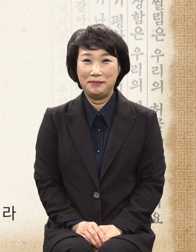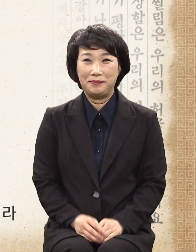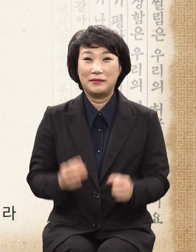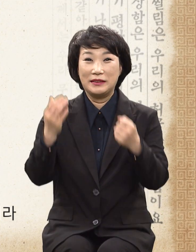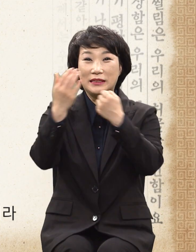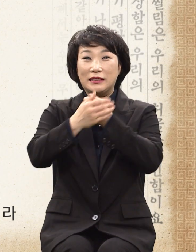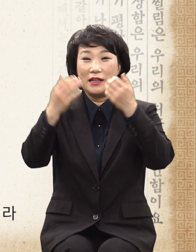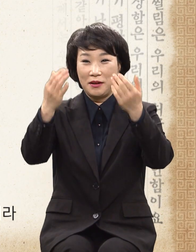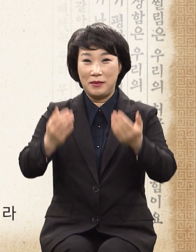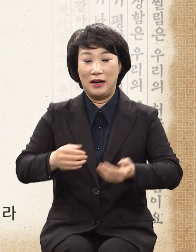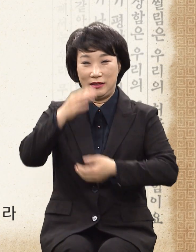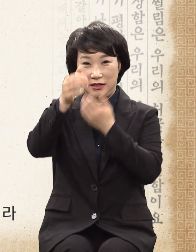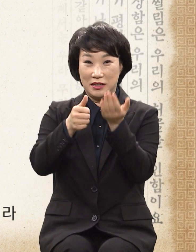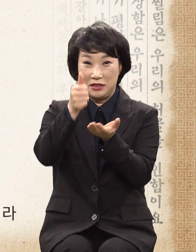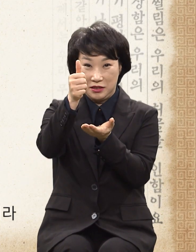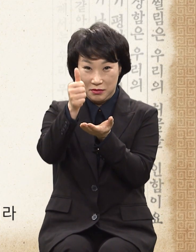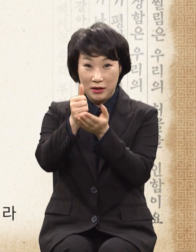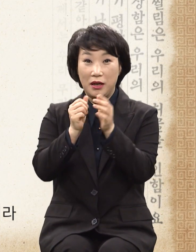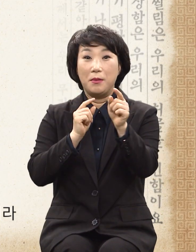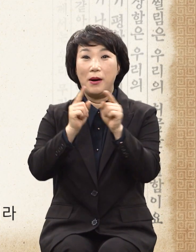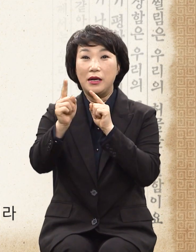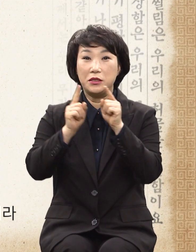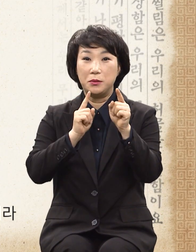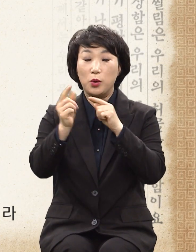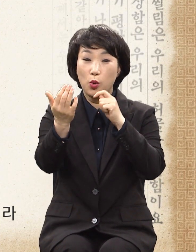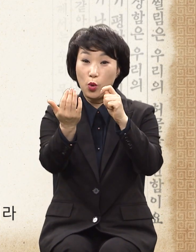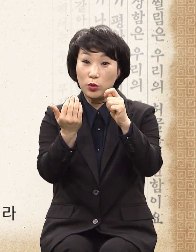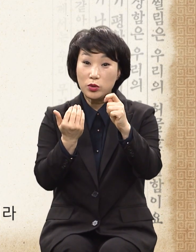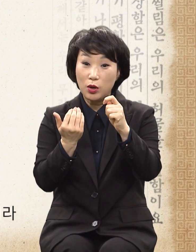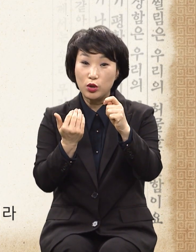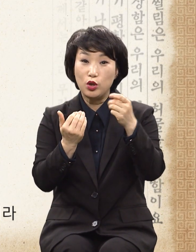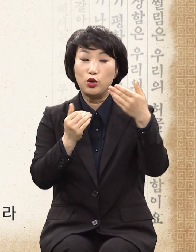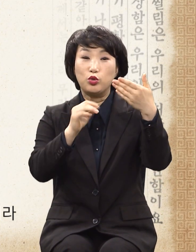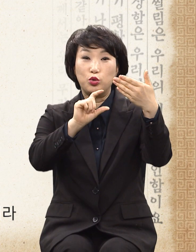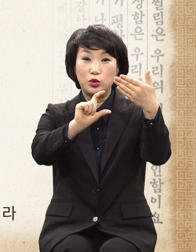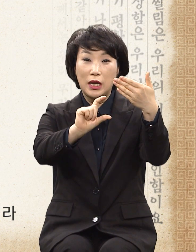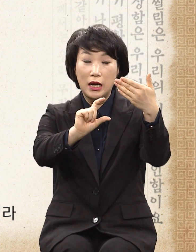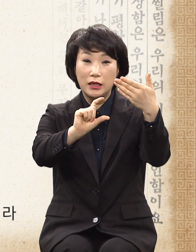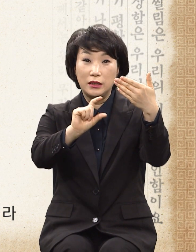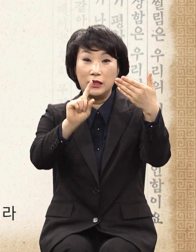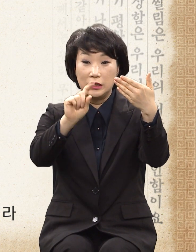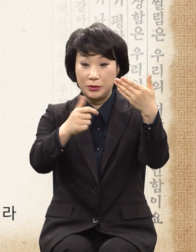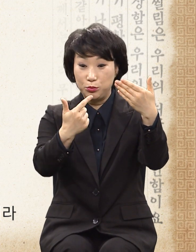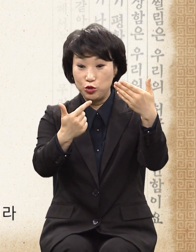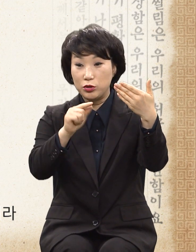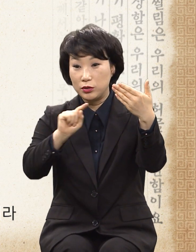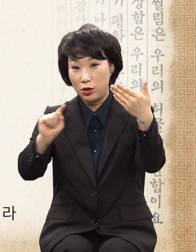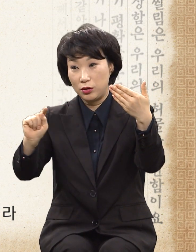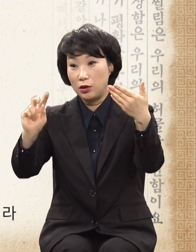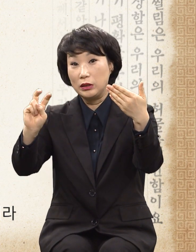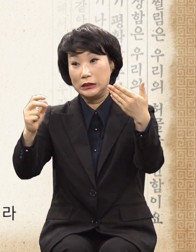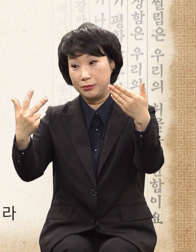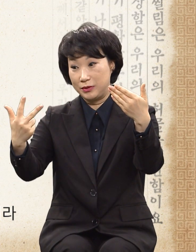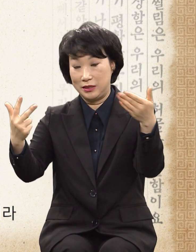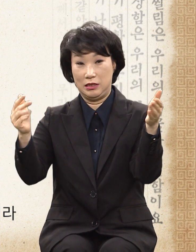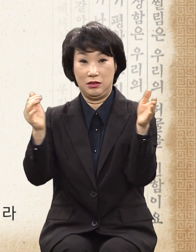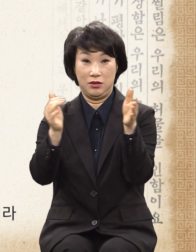은혜 받으실 하나님 말씀은 고린도전서 9장